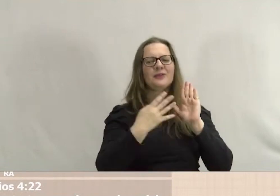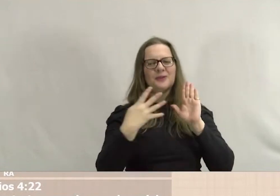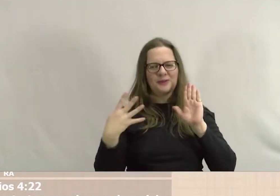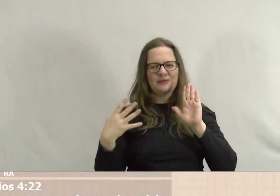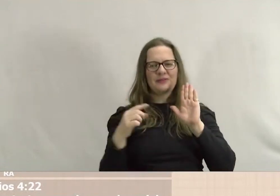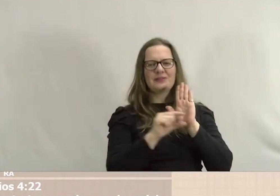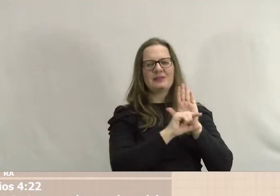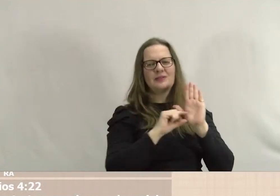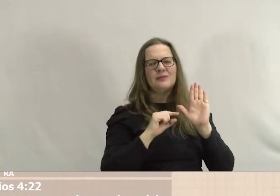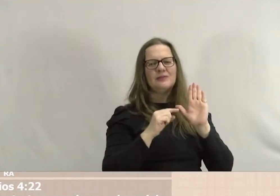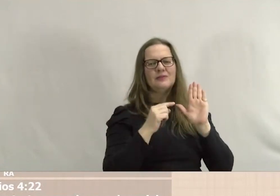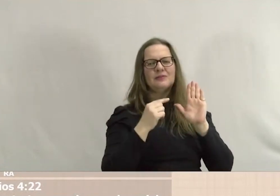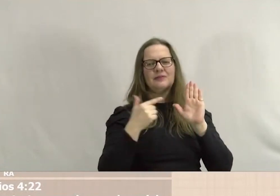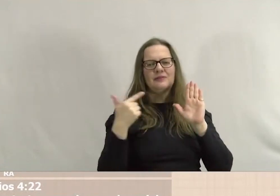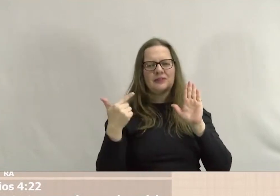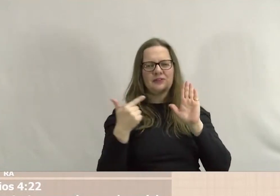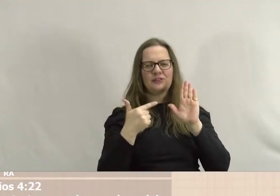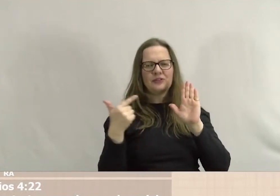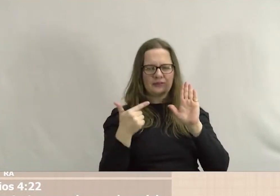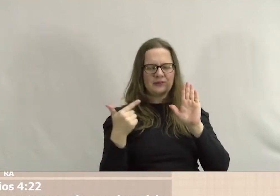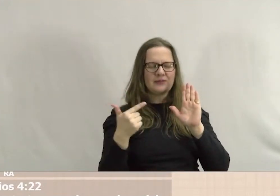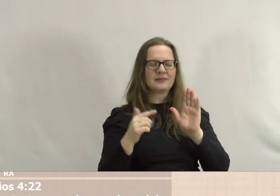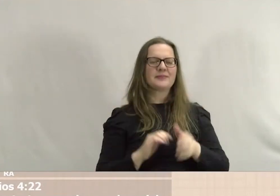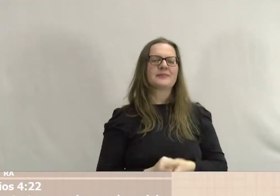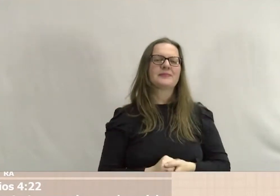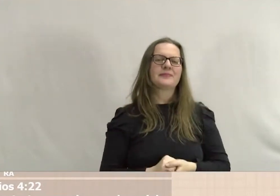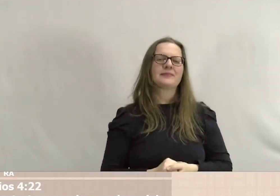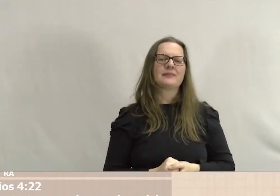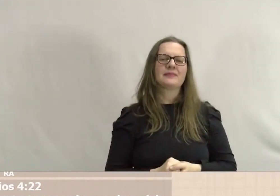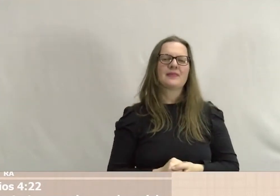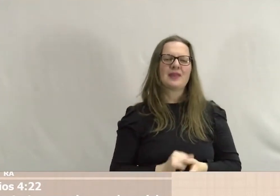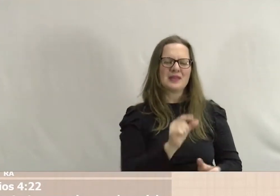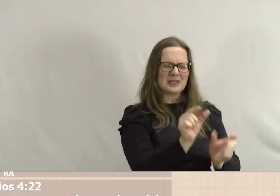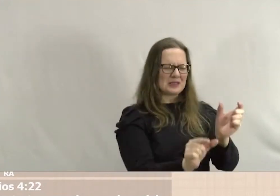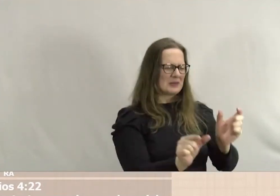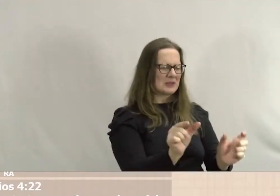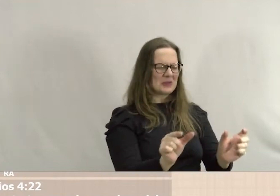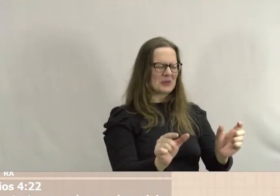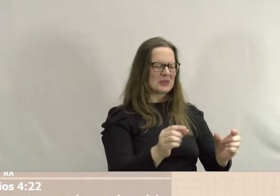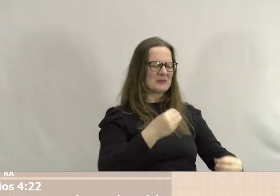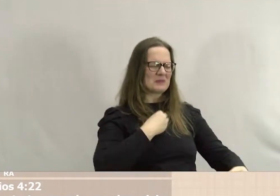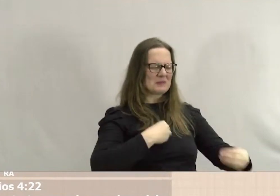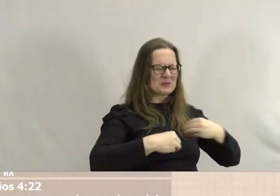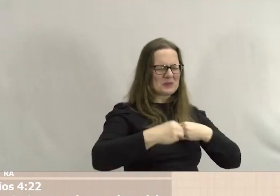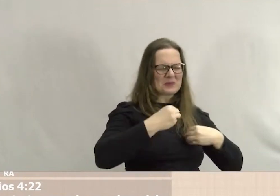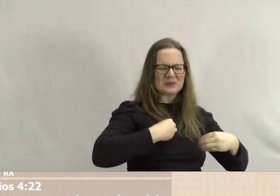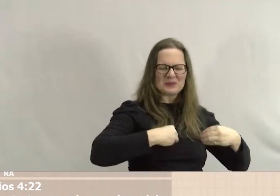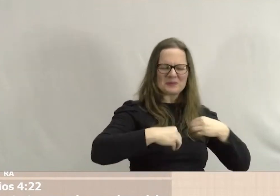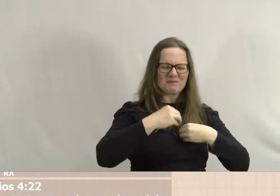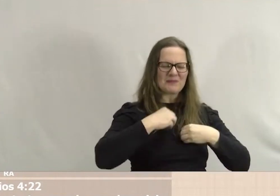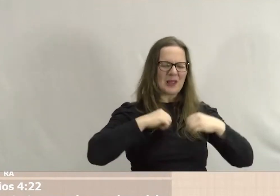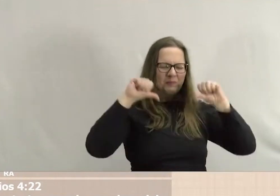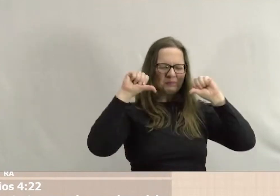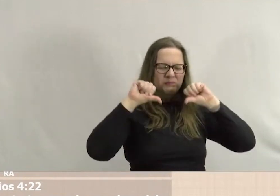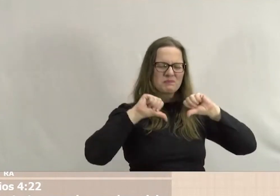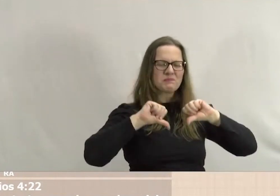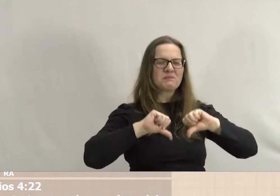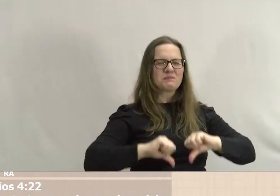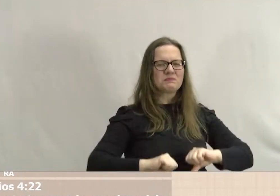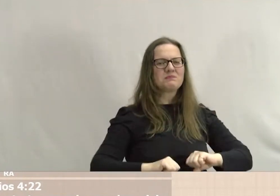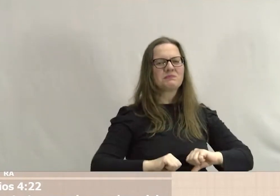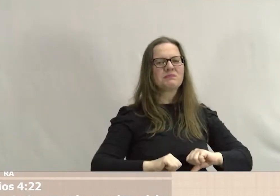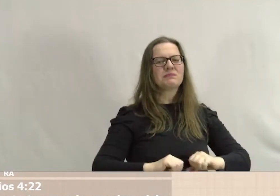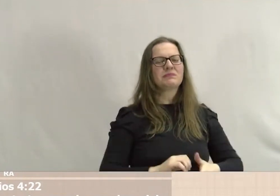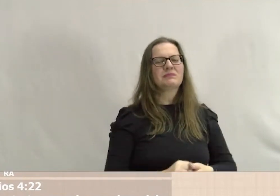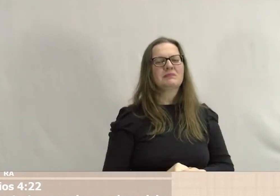Se corrompe segundo as concupiscências do engano. Dá uma olhada em Efésios 4, versículo